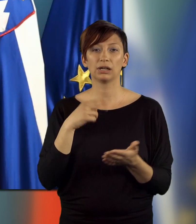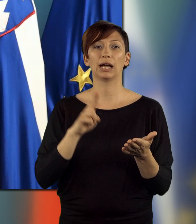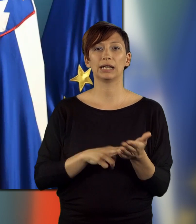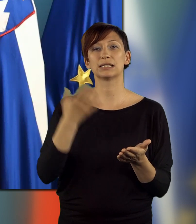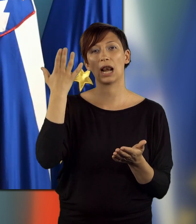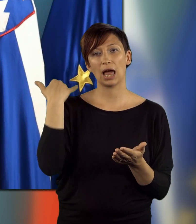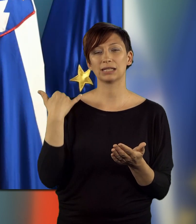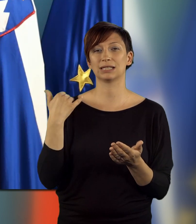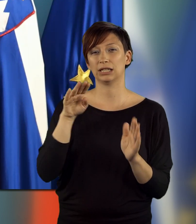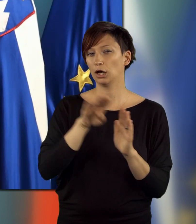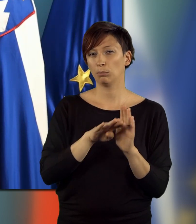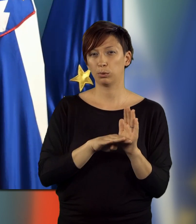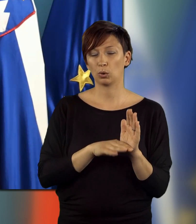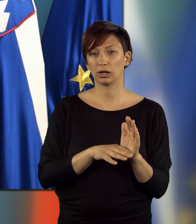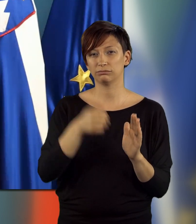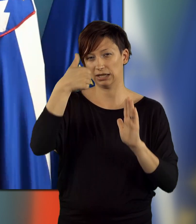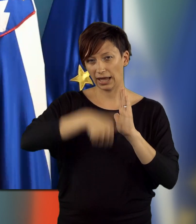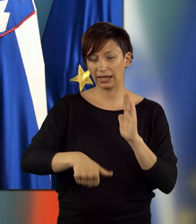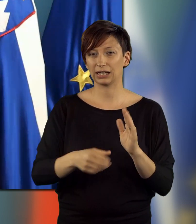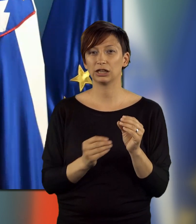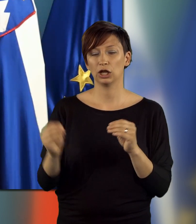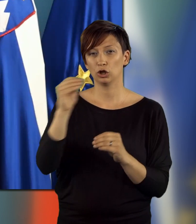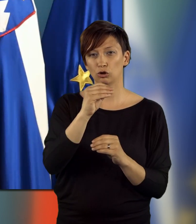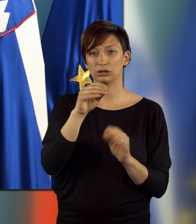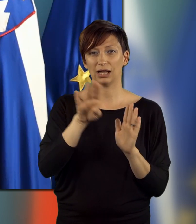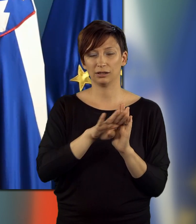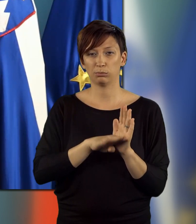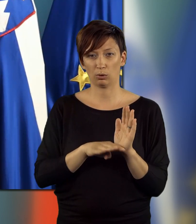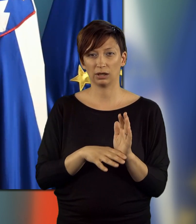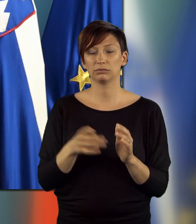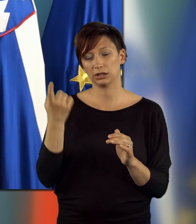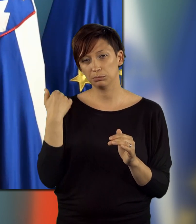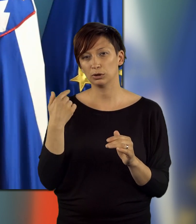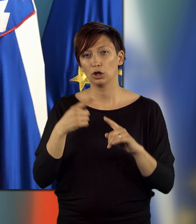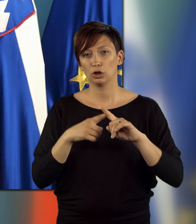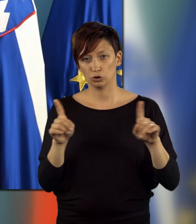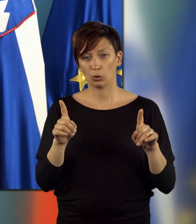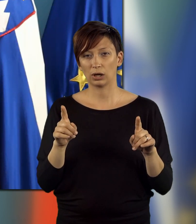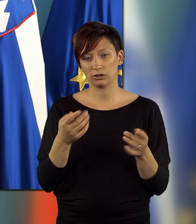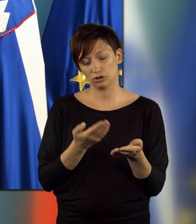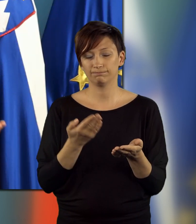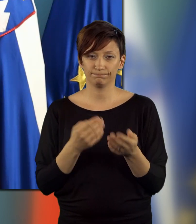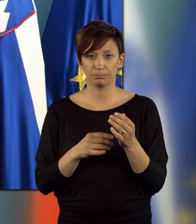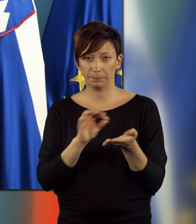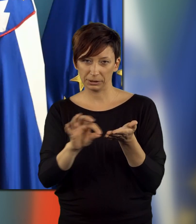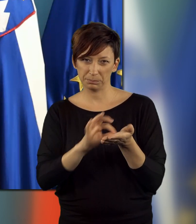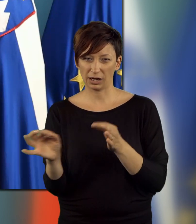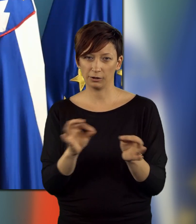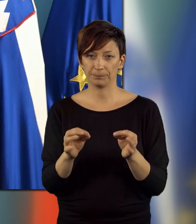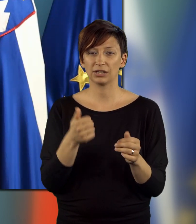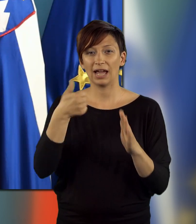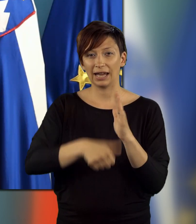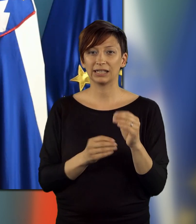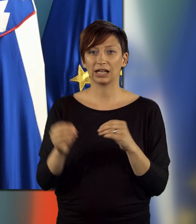Res je, lanski program, ta enkratni dodatni program, ki je bil sicer drugače osnovan, pri tem